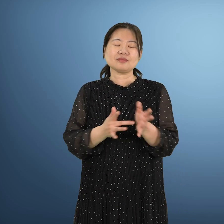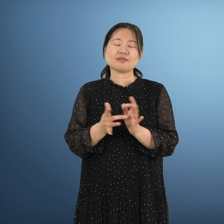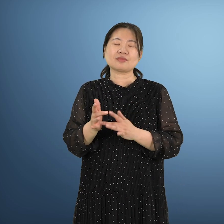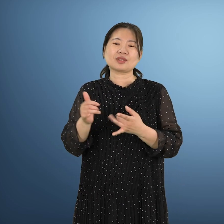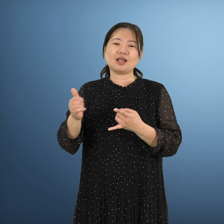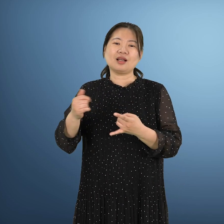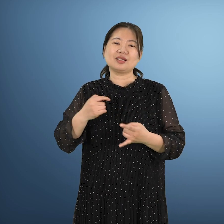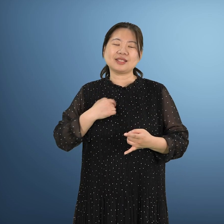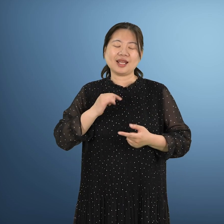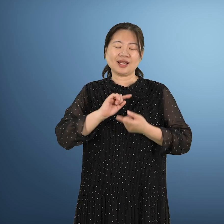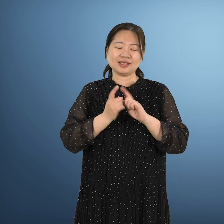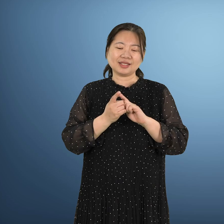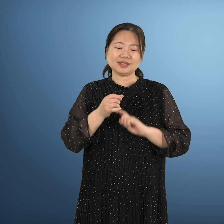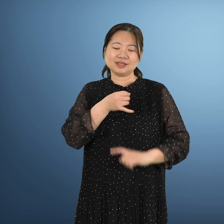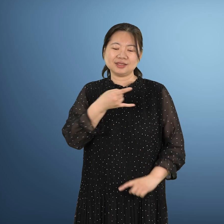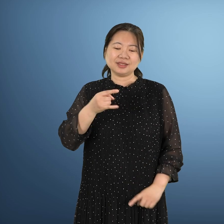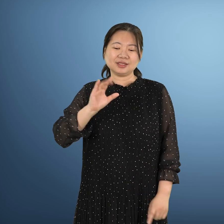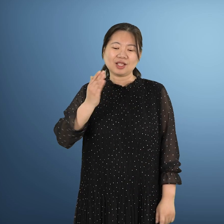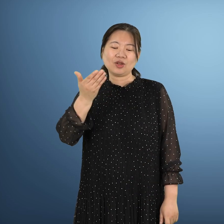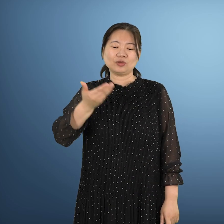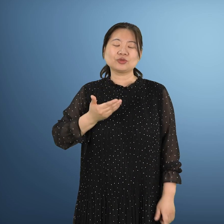예수께서 내 의가 되어주셨어요.